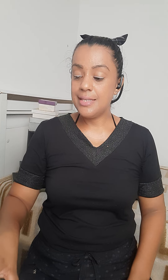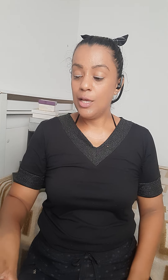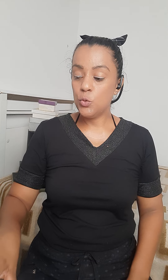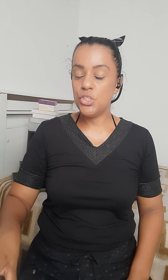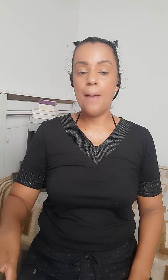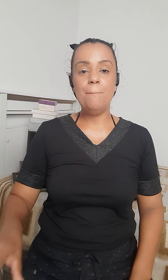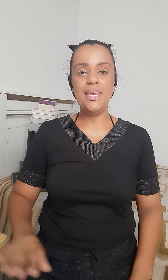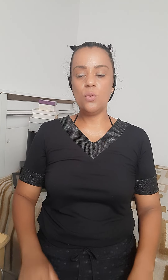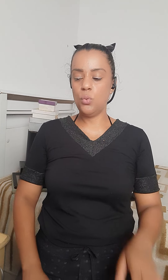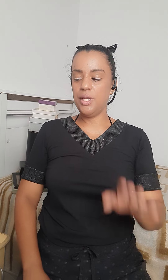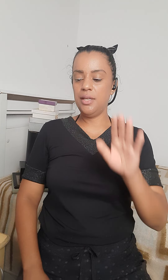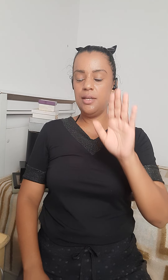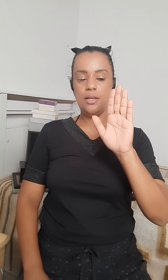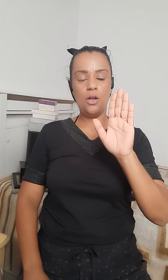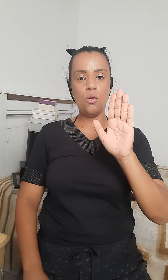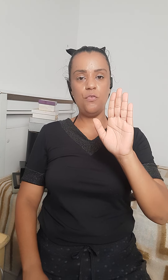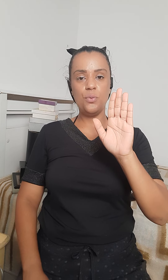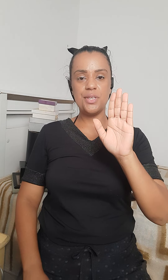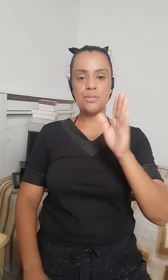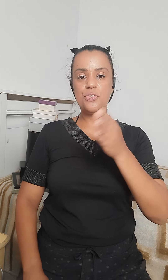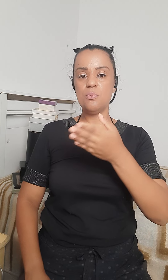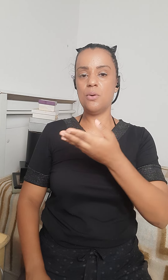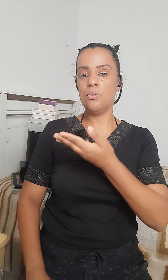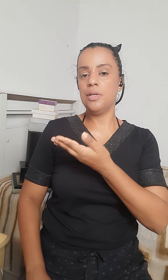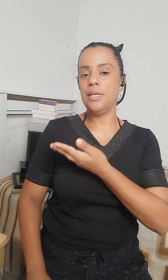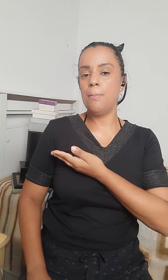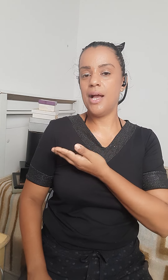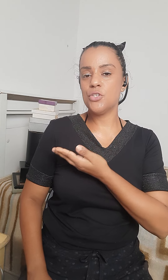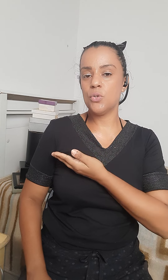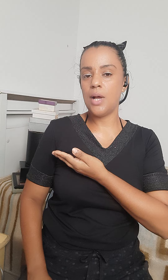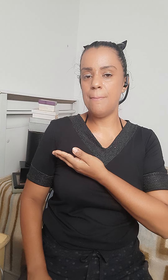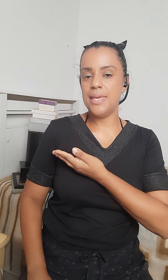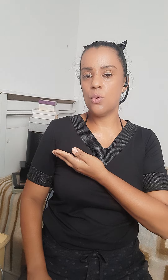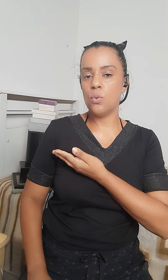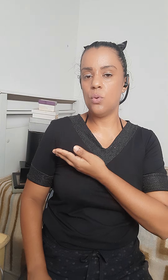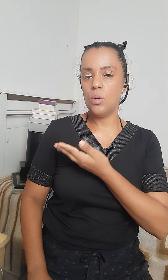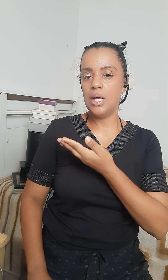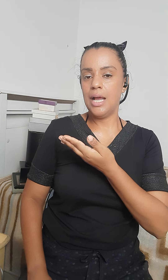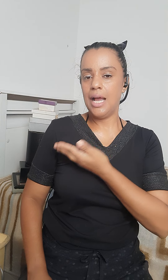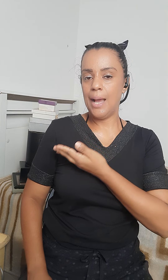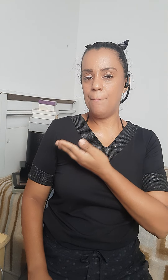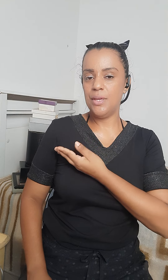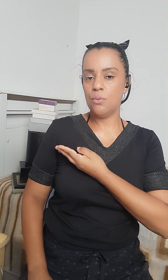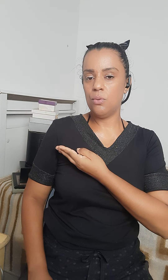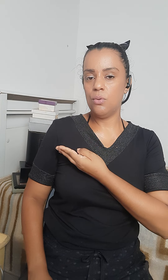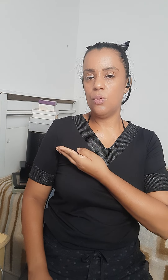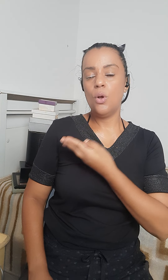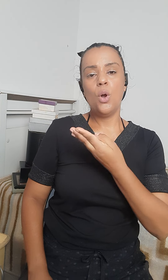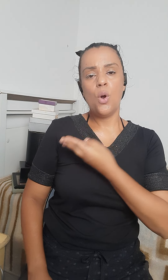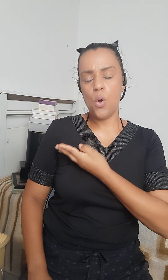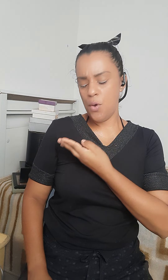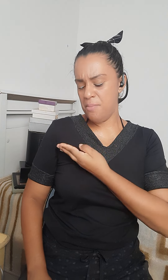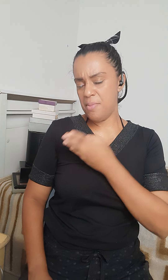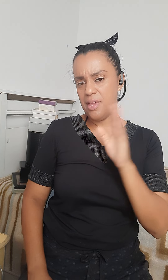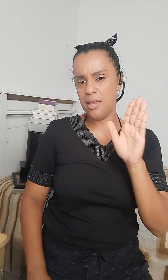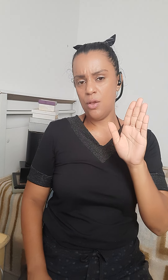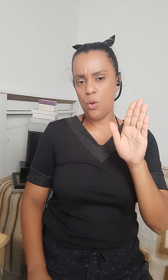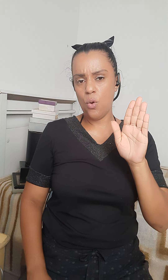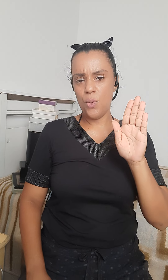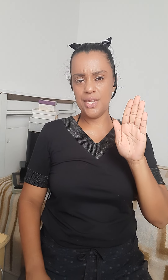Sinal de amigo, né? A configuração de mão. E bate, ó, amigo, amigo. Ou em B ou aqui,